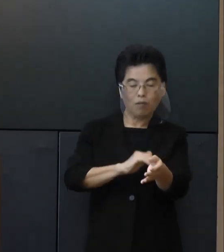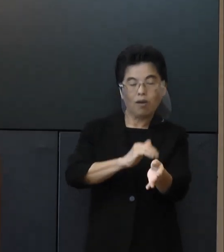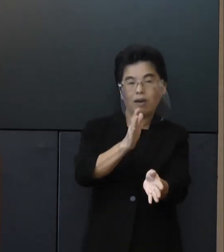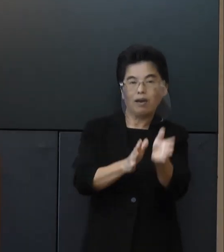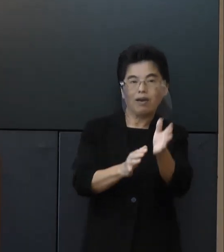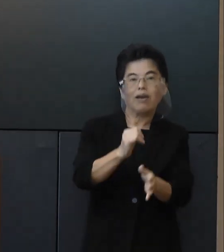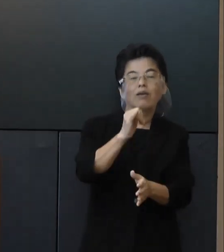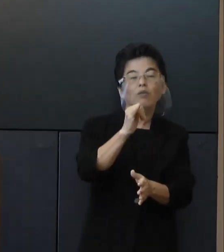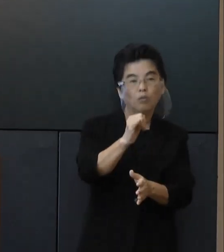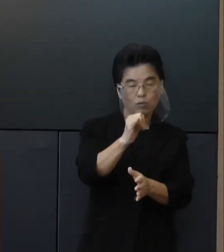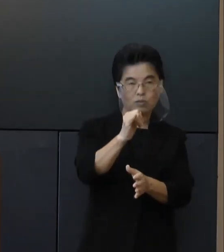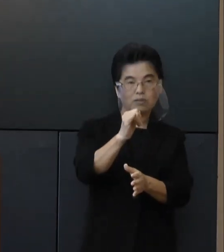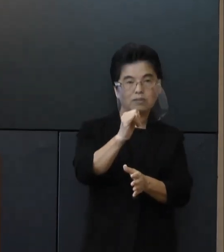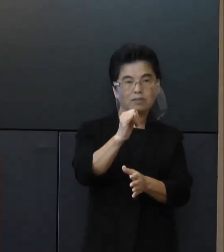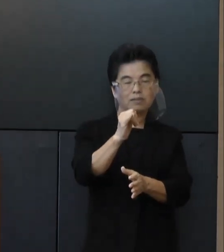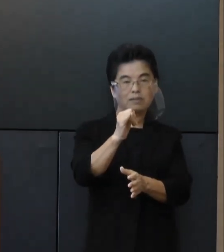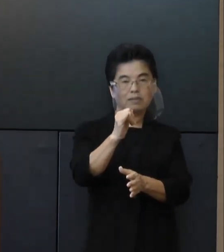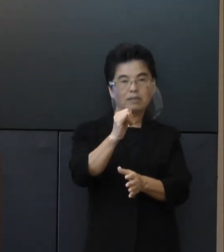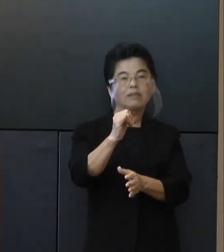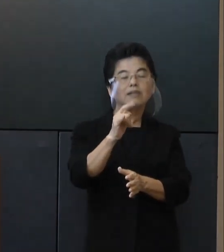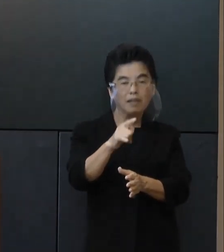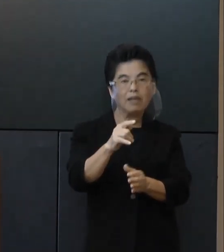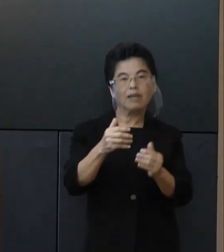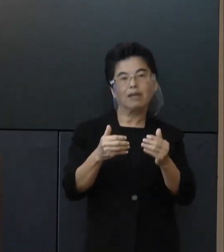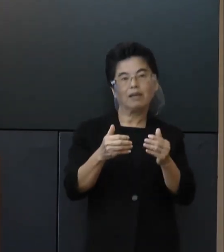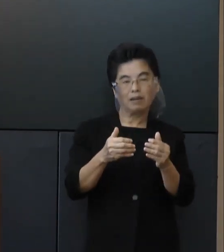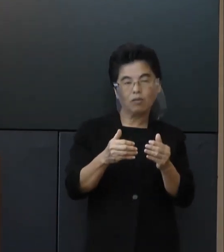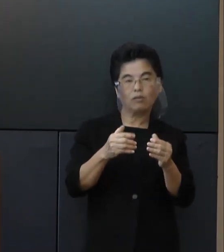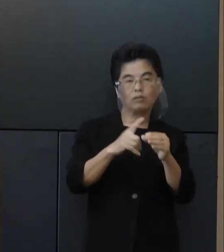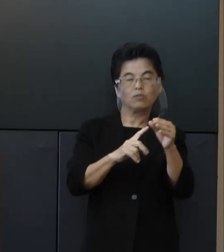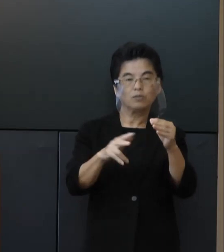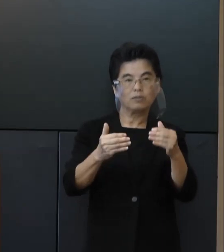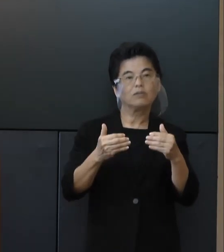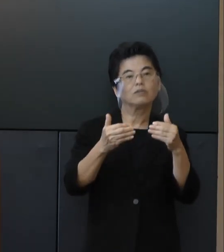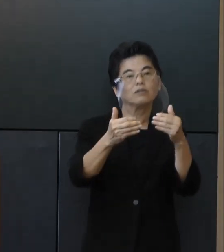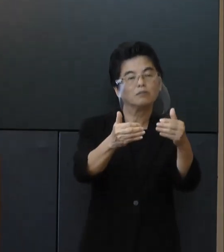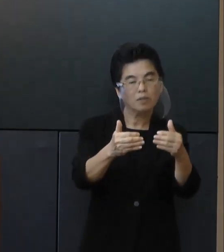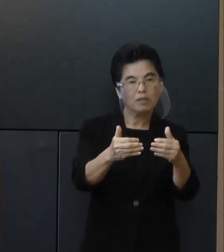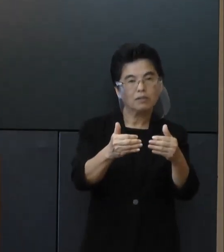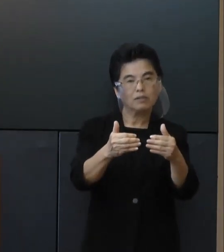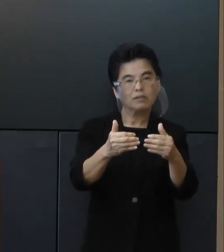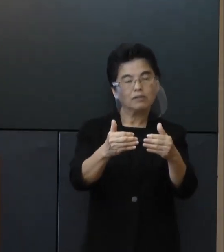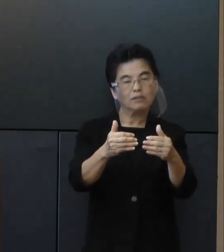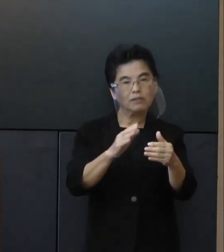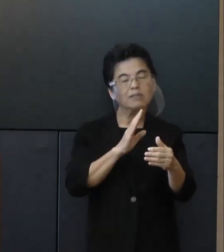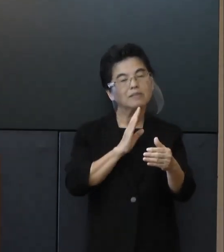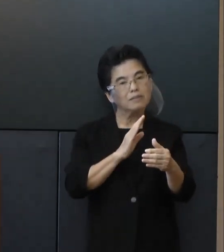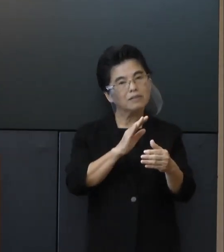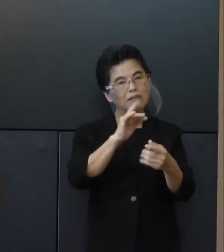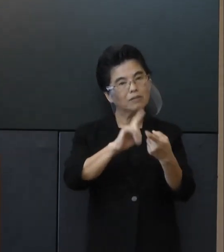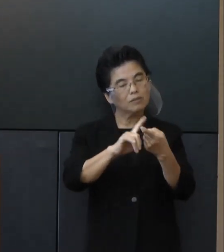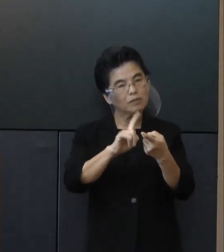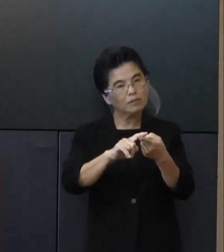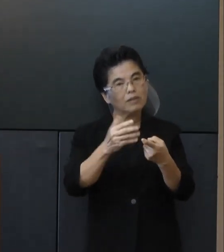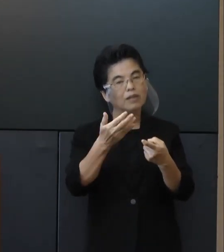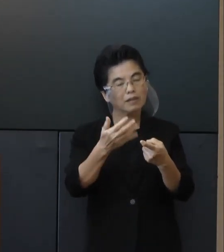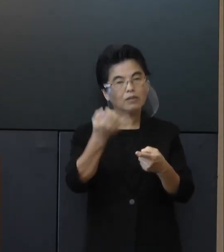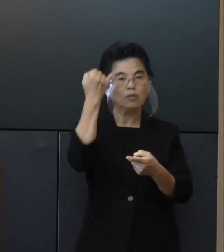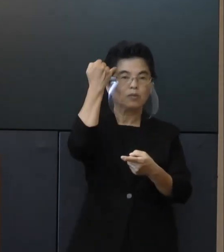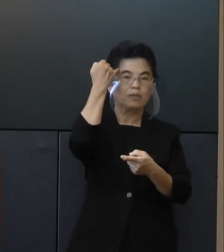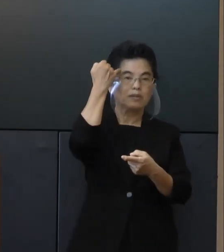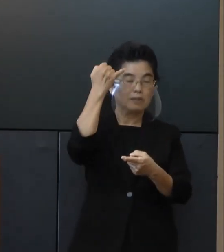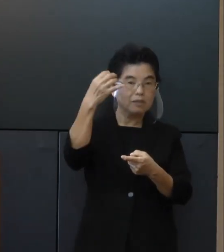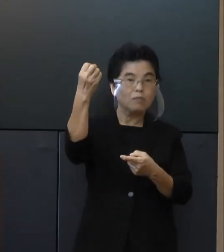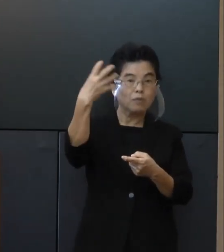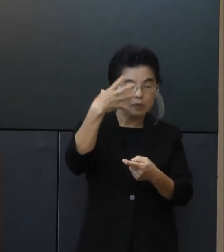置くというような形で、進めるのが合理的ではないか、現実的ではないかというような、ね、意見も踏まえ